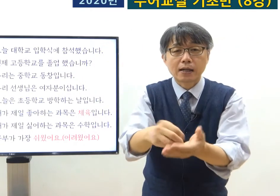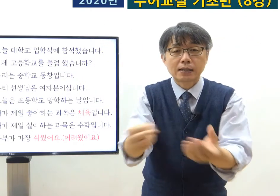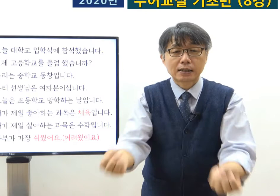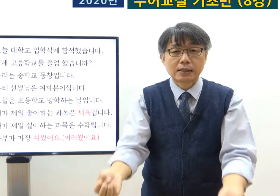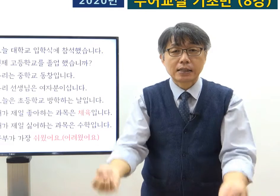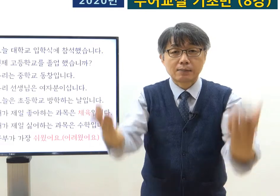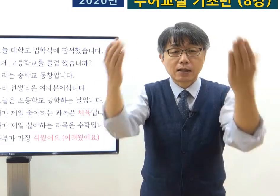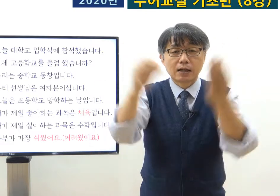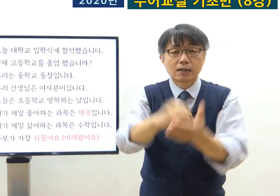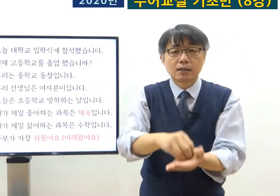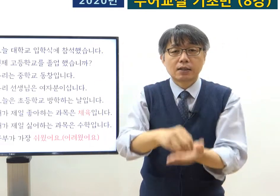입학식입니다.